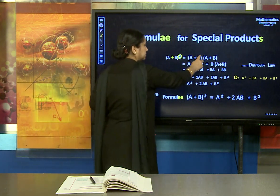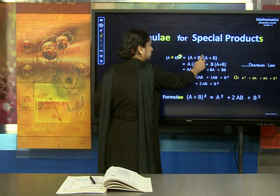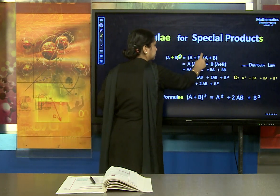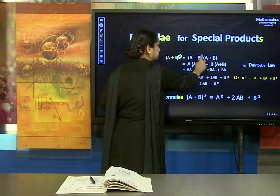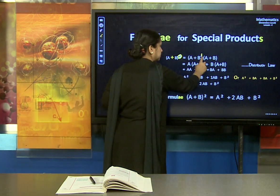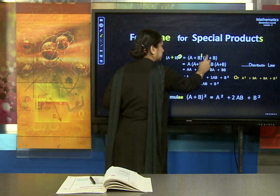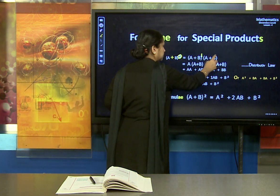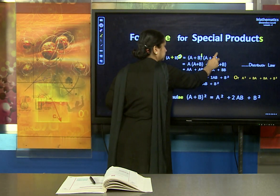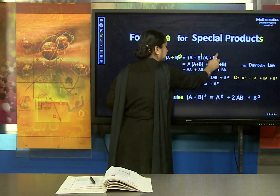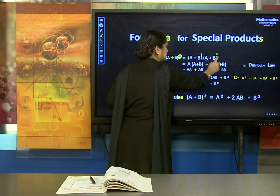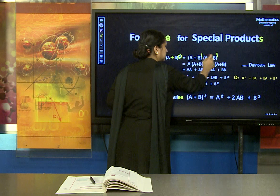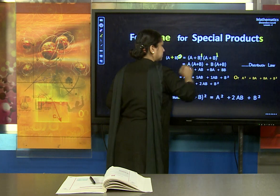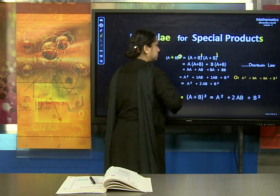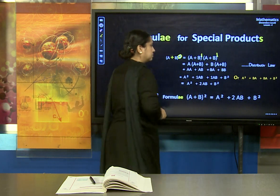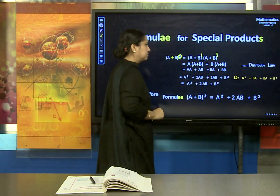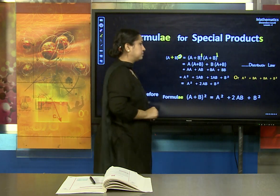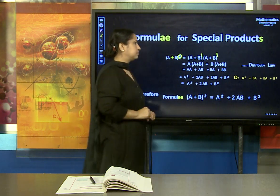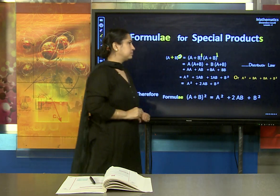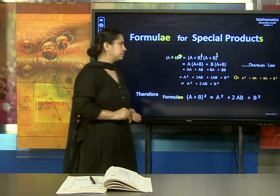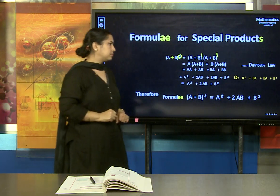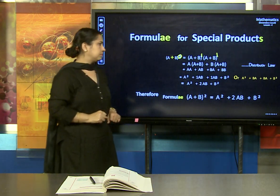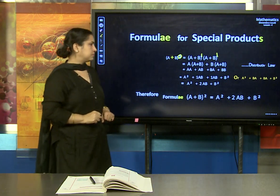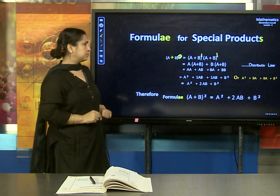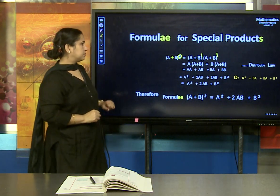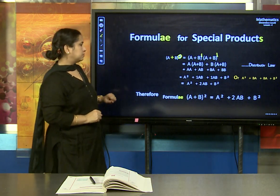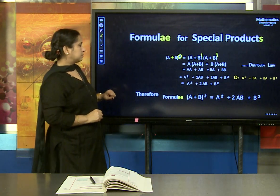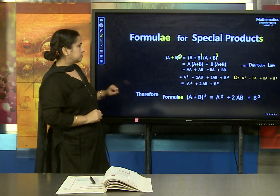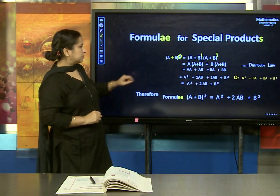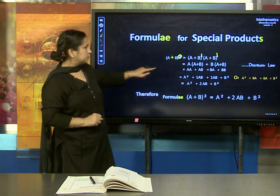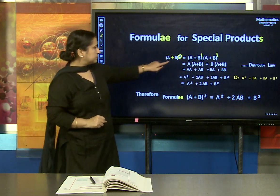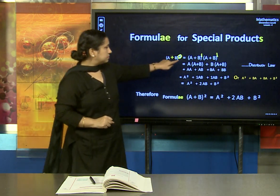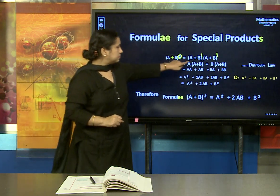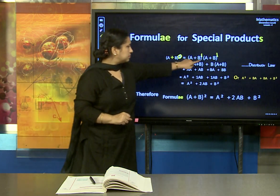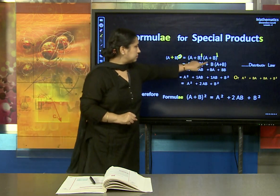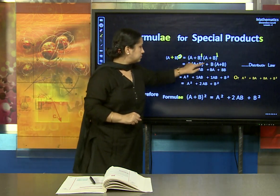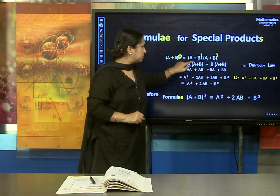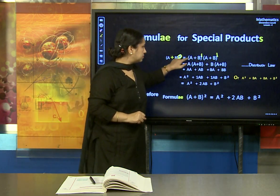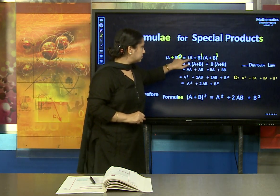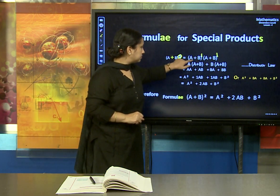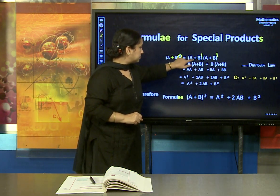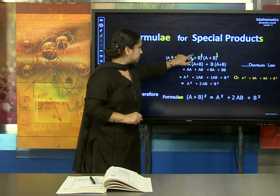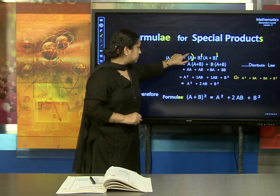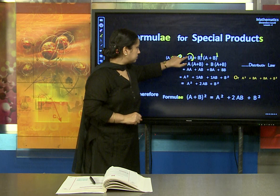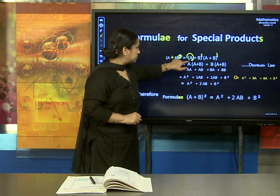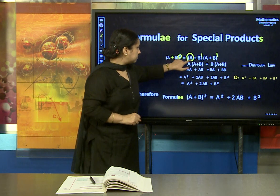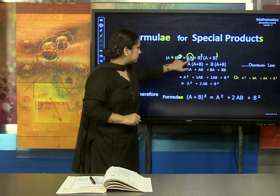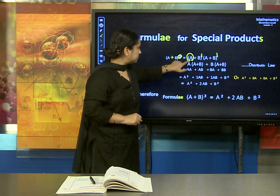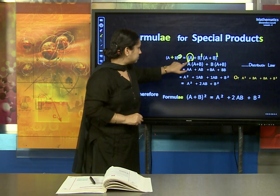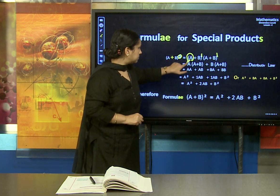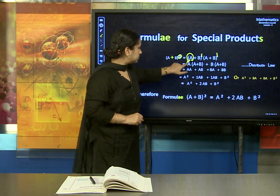अब यहाँ देखिए एक ब्रैकेट में दो अल्फ़ाबेट्स लिखे हैं और उसके बाहर कुछ पावर है। तो